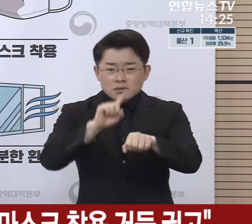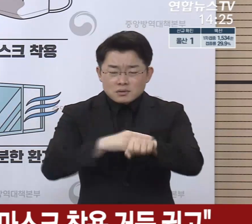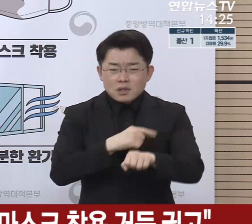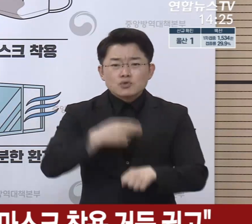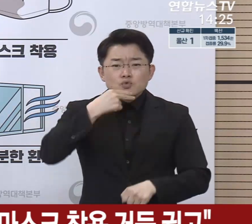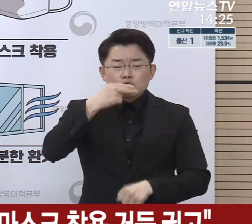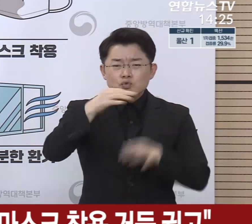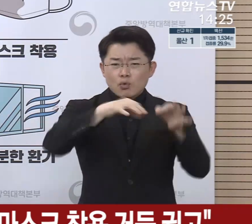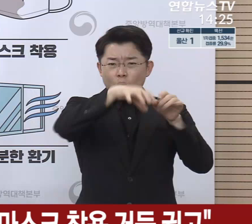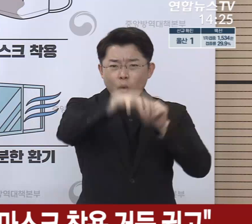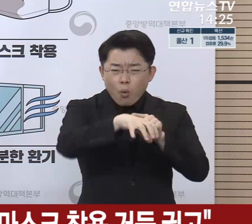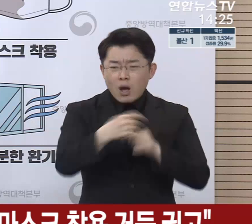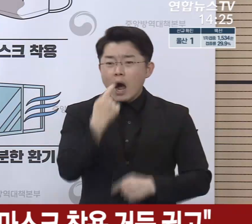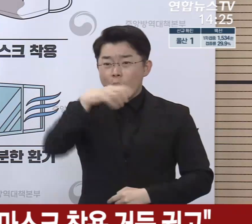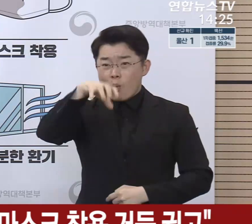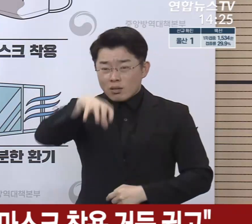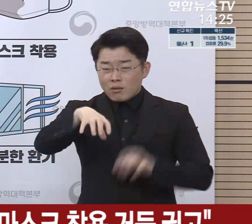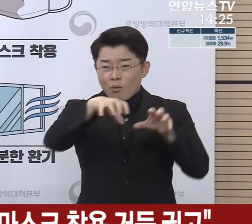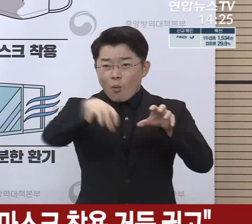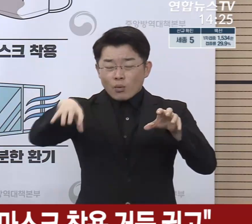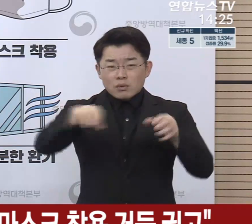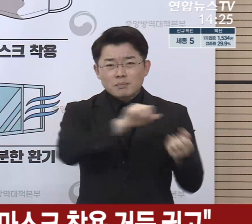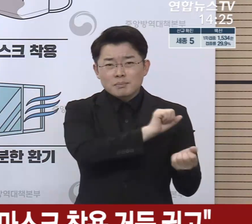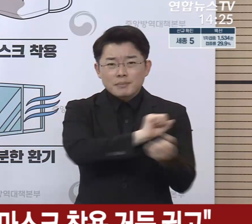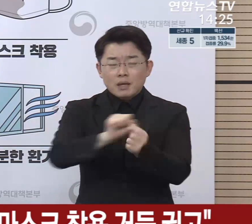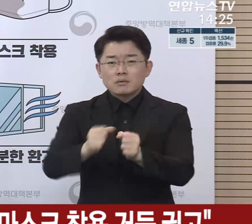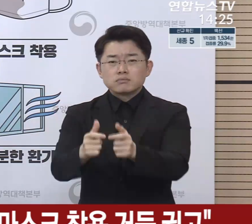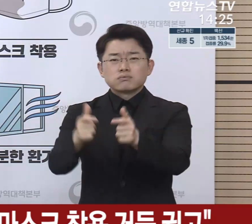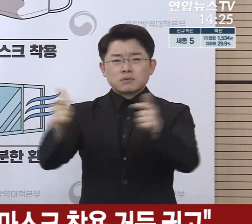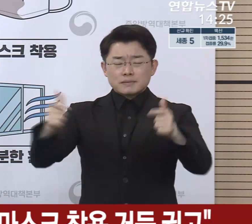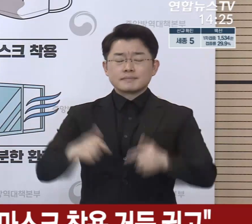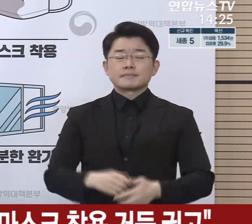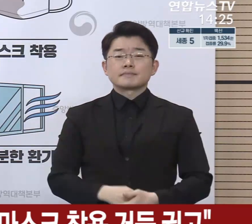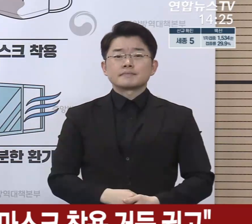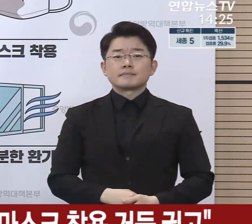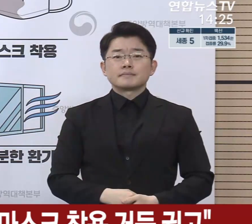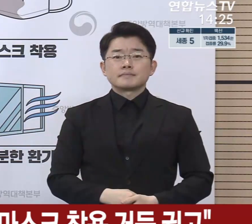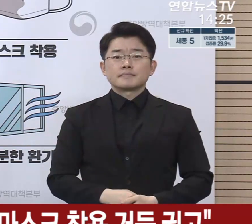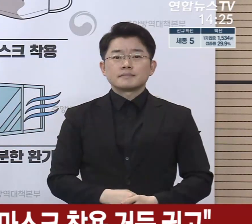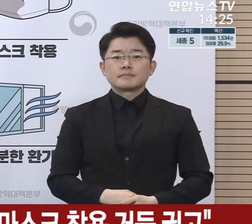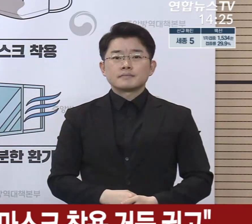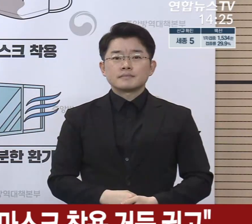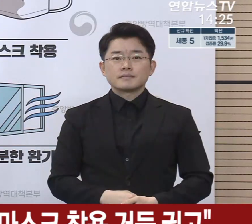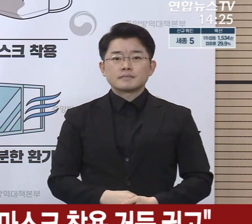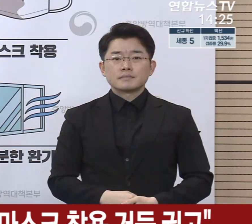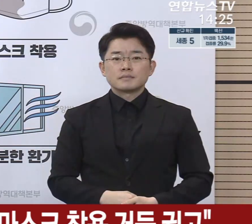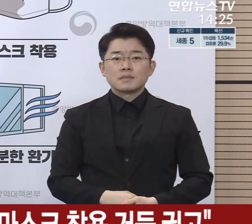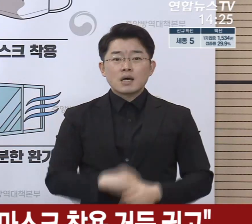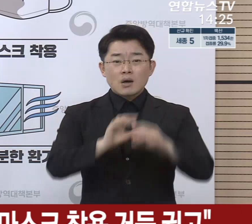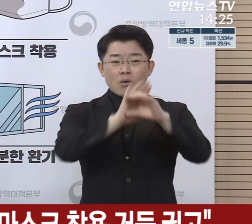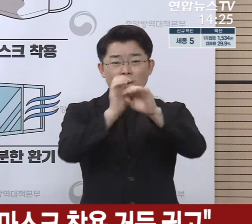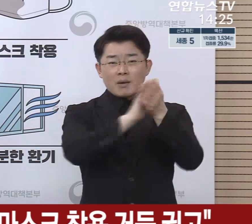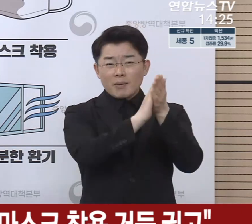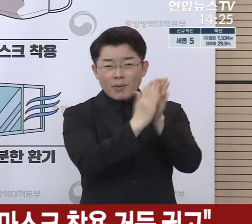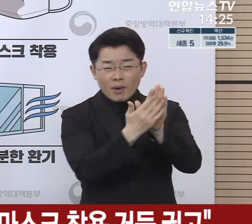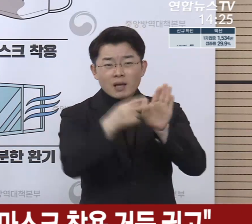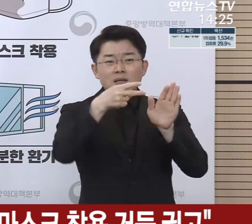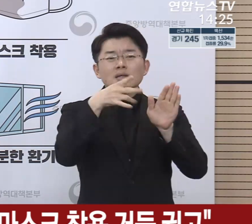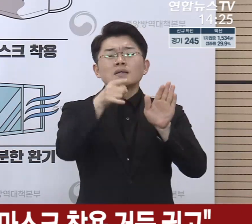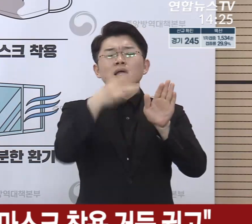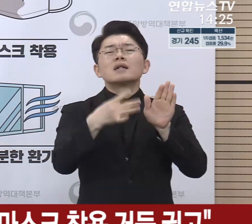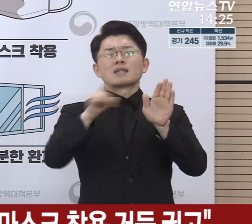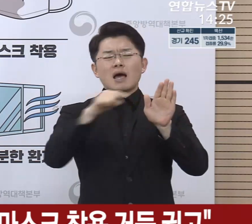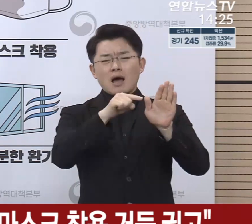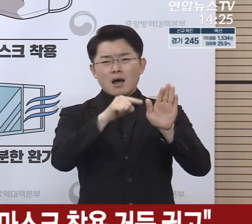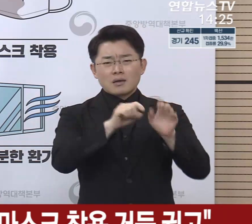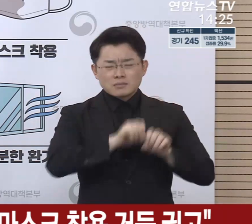학원 등 다중이용시설의 집단 감염이 다수 증가하고 있습니다. 또한 전파 속도가 빠른 델타 변이